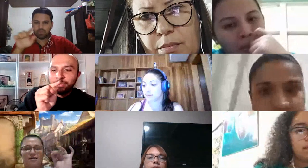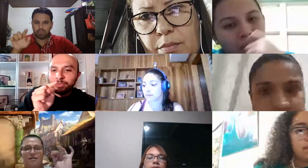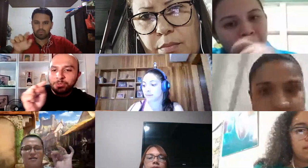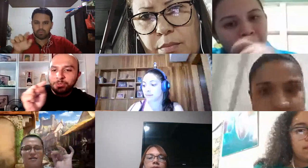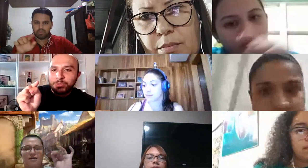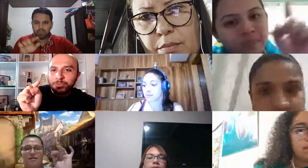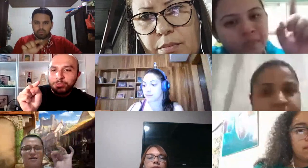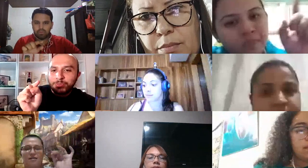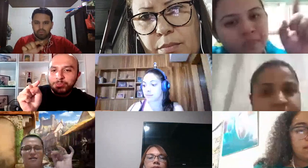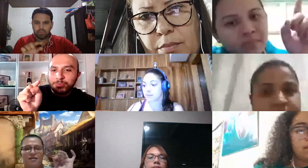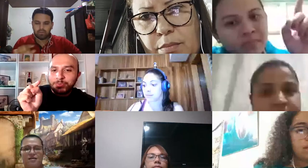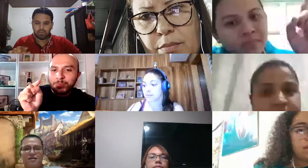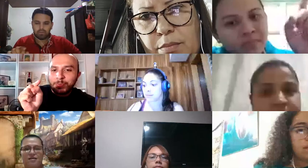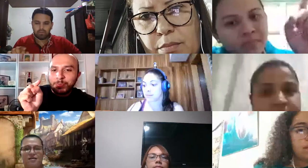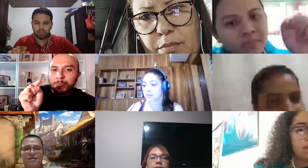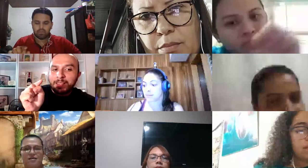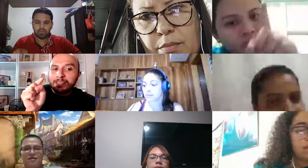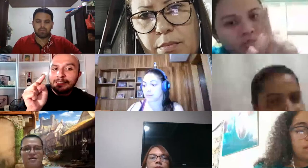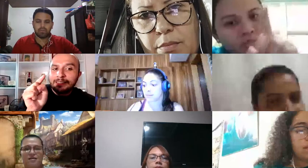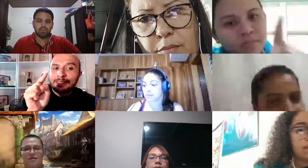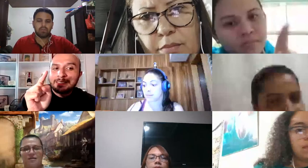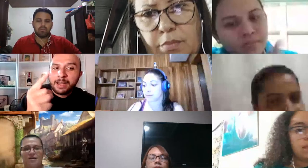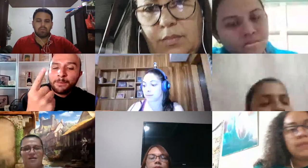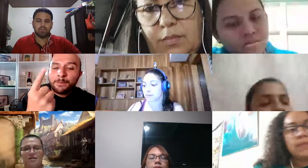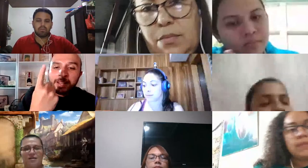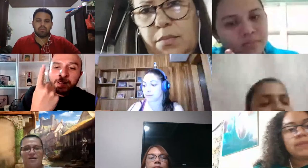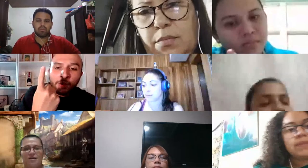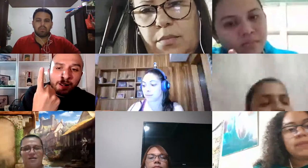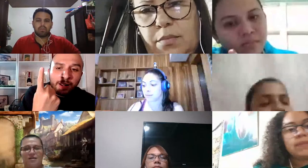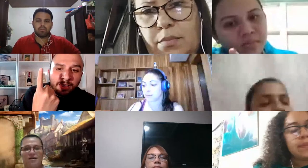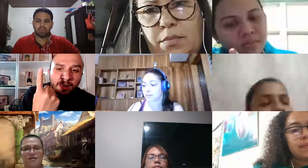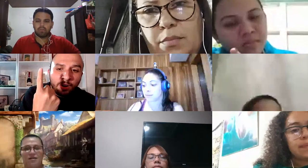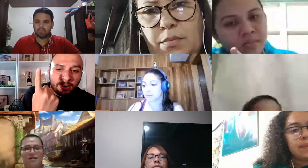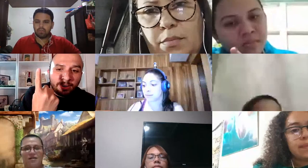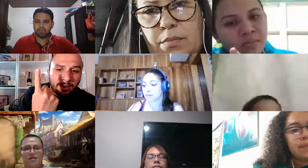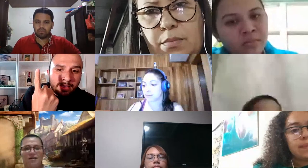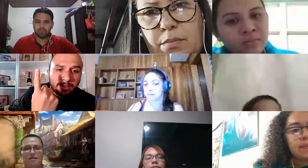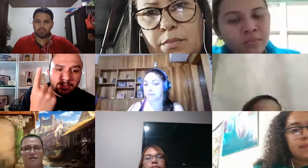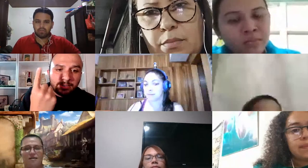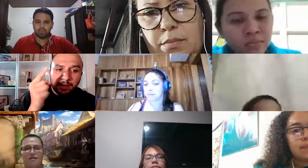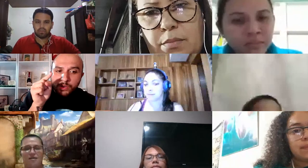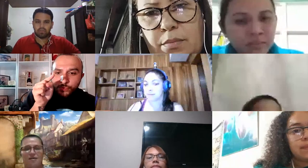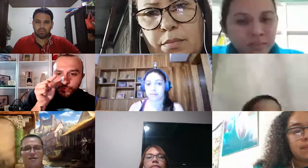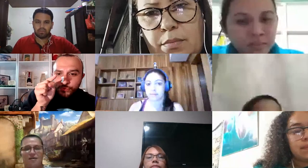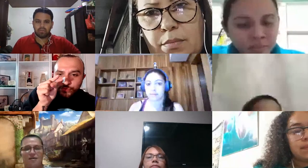Suavecito. Y siempre con el dedo índice.